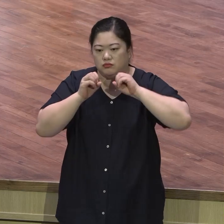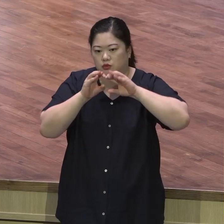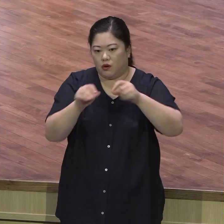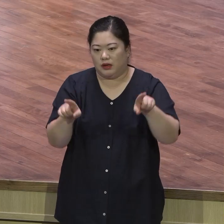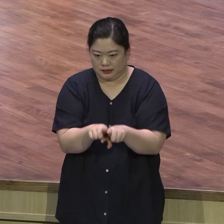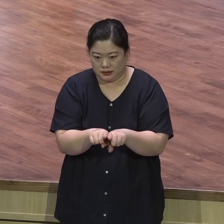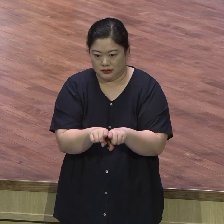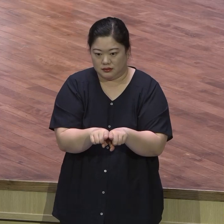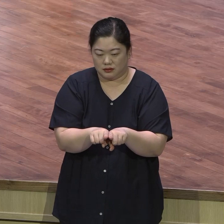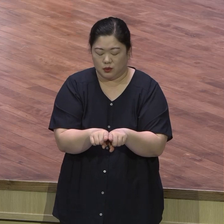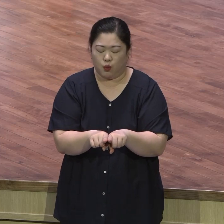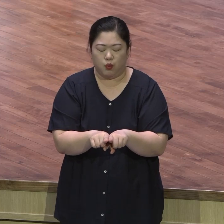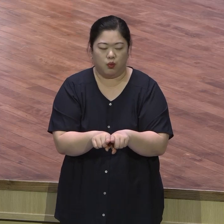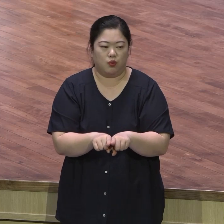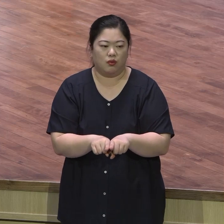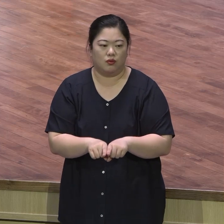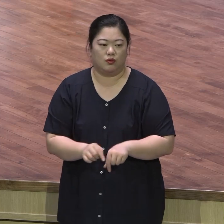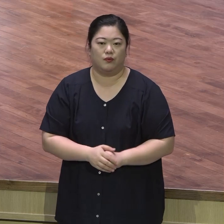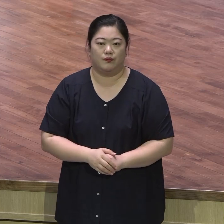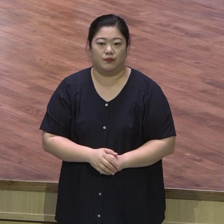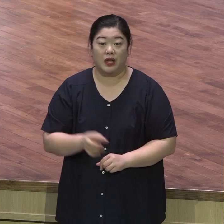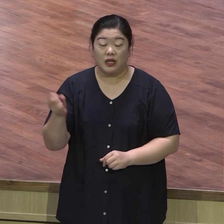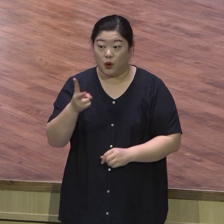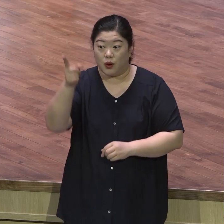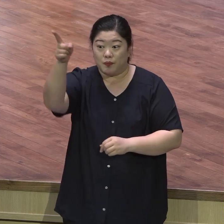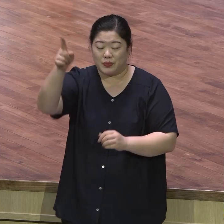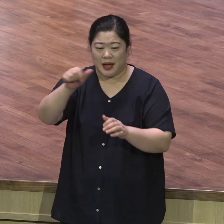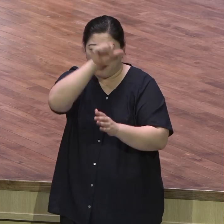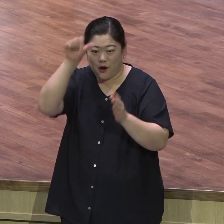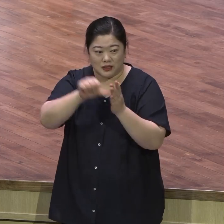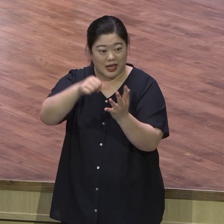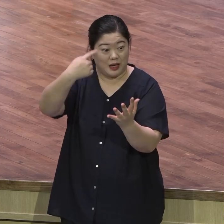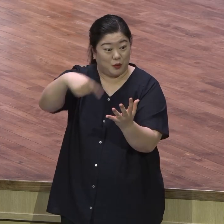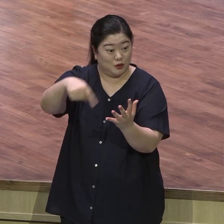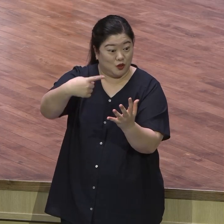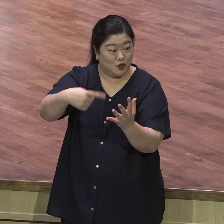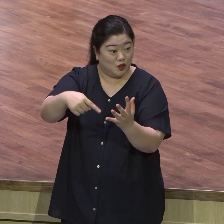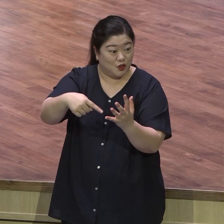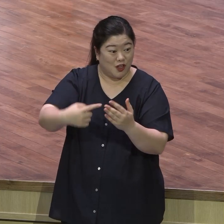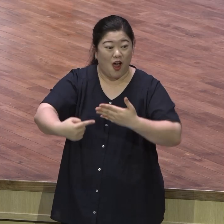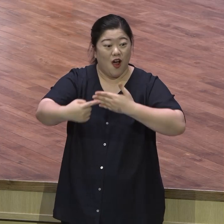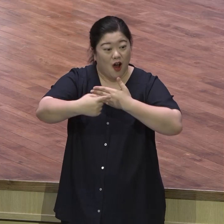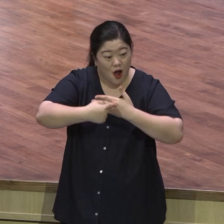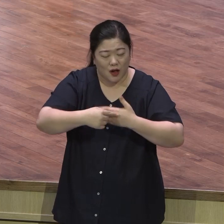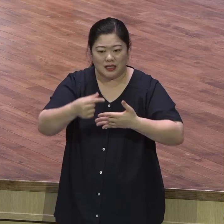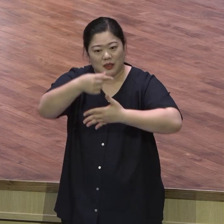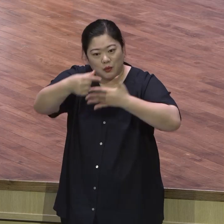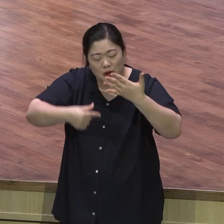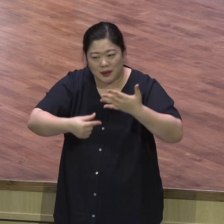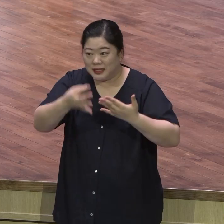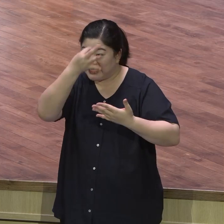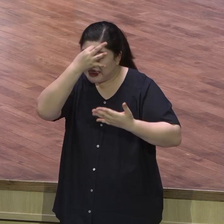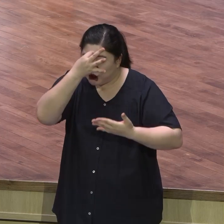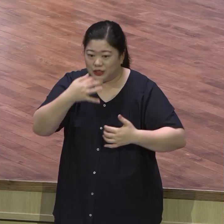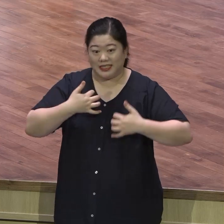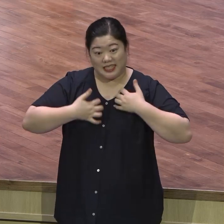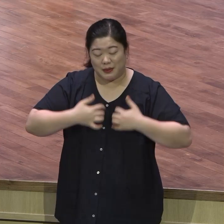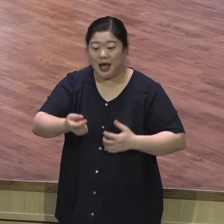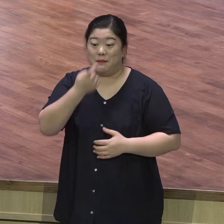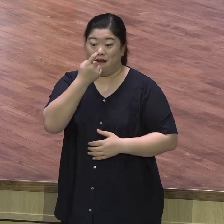되어있고 해피올을 하면서 예수도 우리 교회 들어와서 훈련 받으면서 무슨 기술도 배우면서